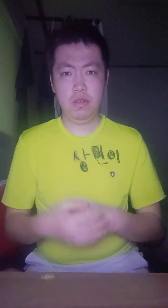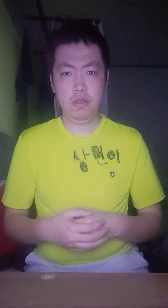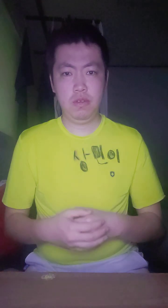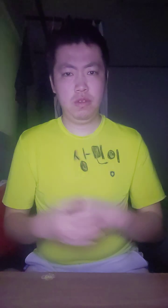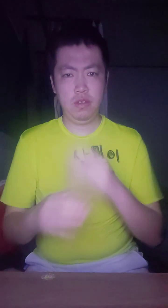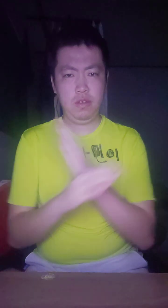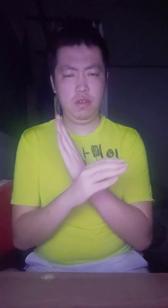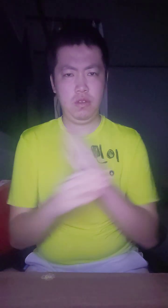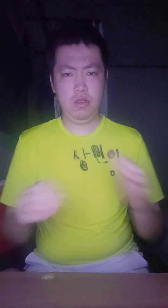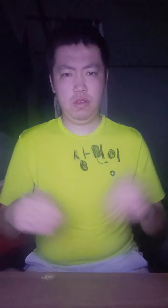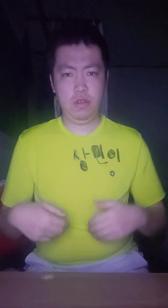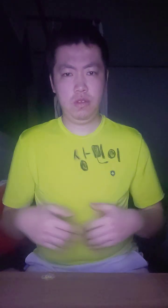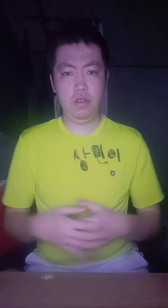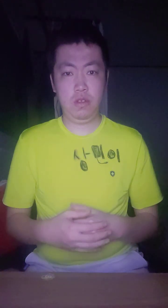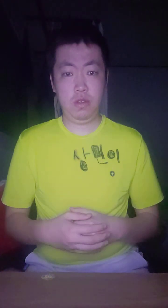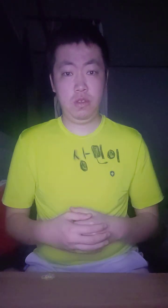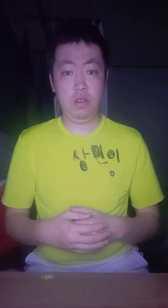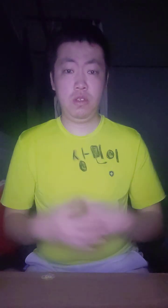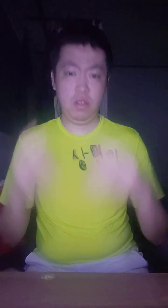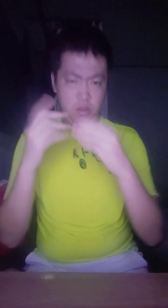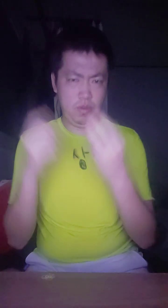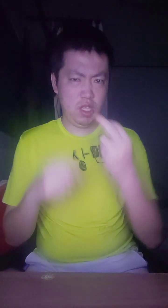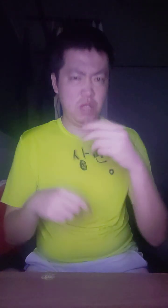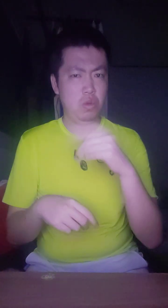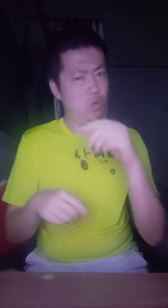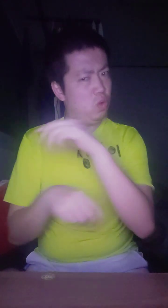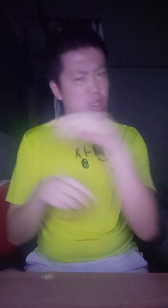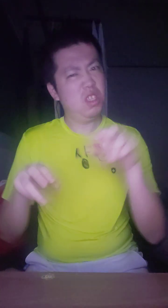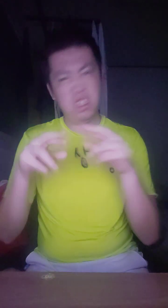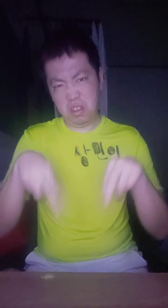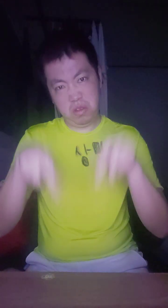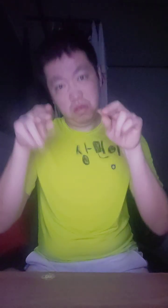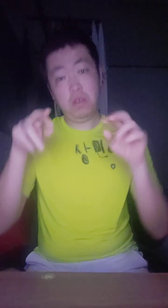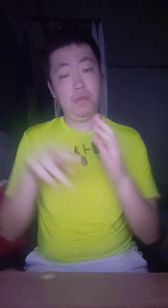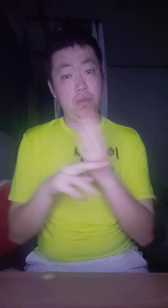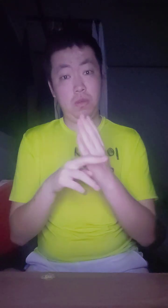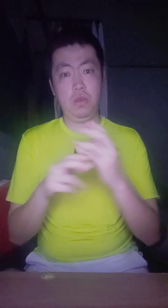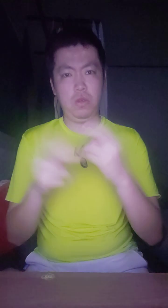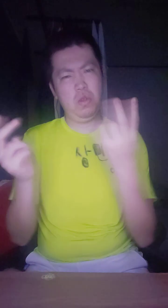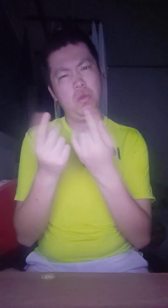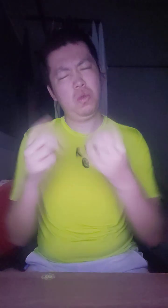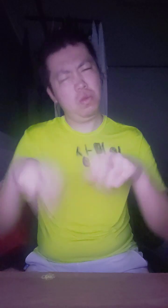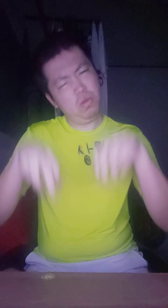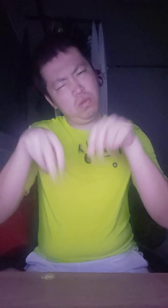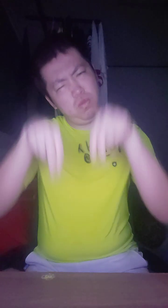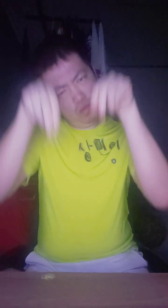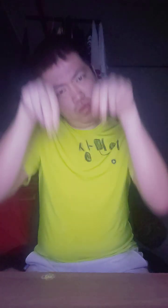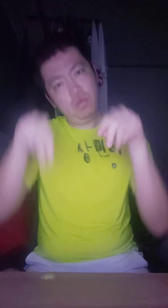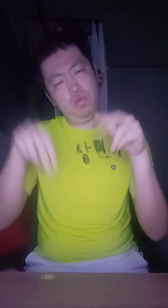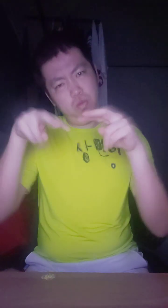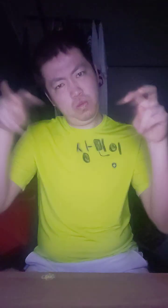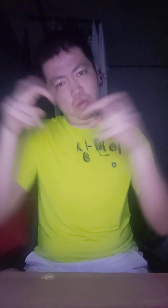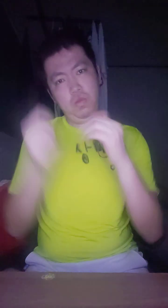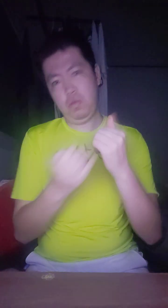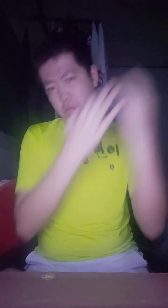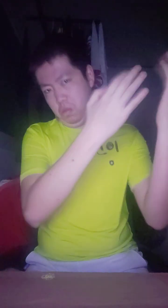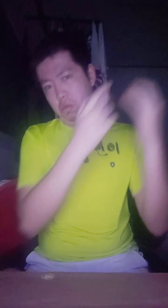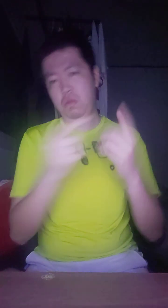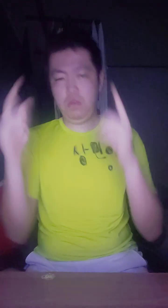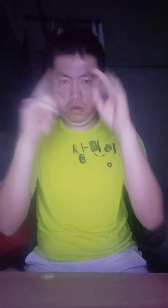받아들이지 않았습니다. 재판부는 지역별로 단전을 하지 않았다면 전국적인 정전 사태가 일어날 가능성을